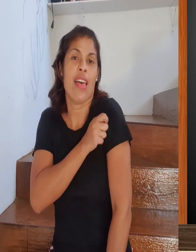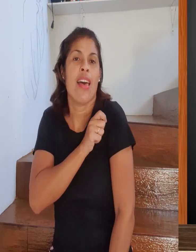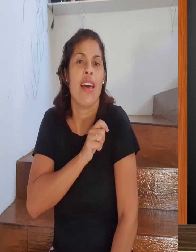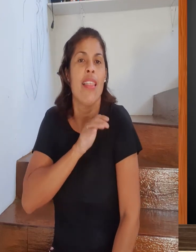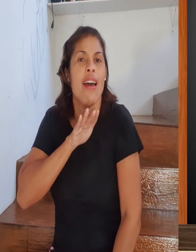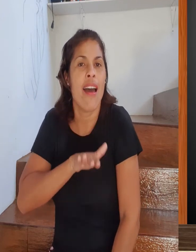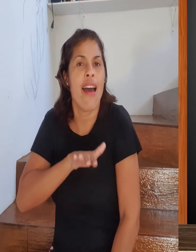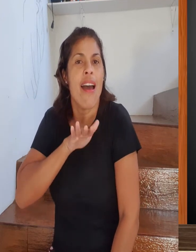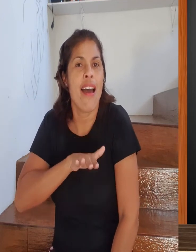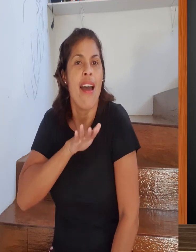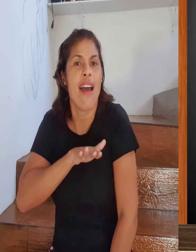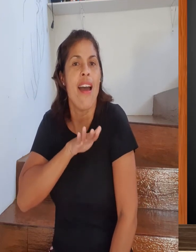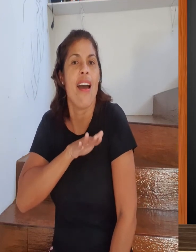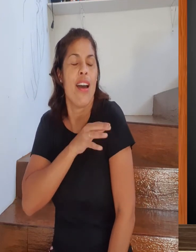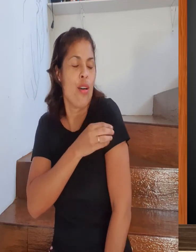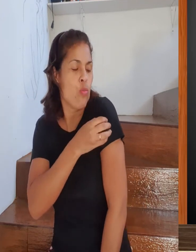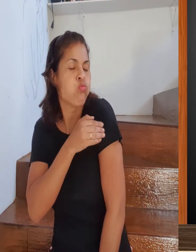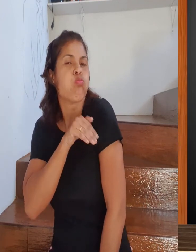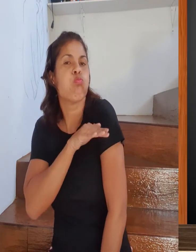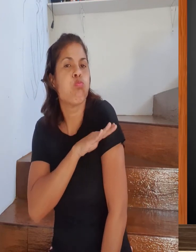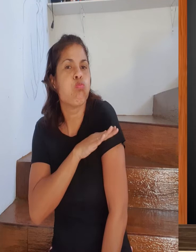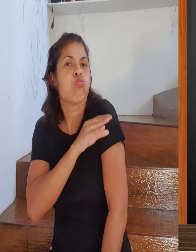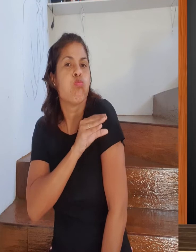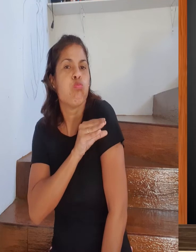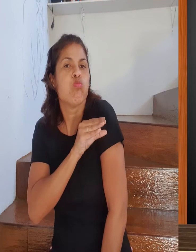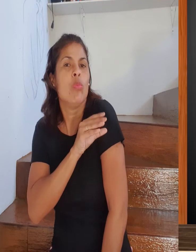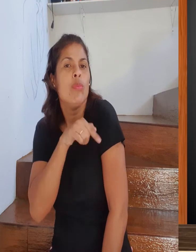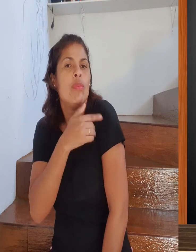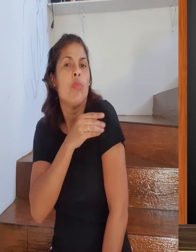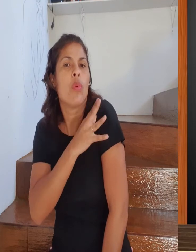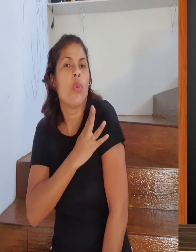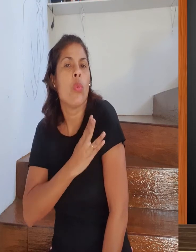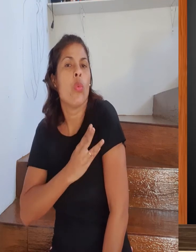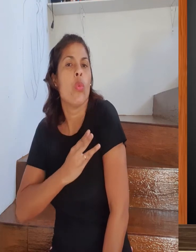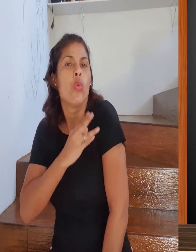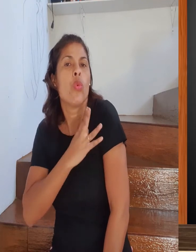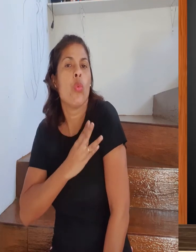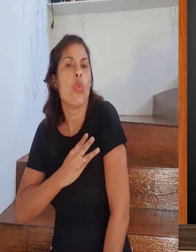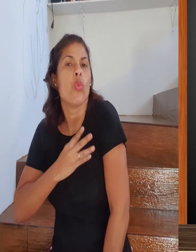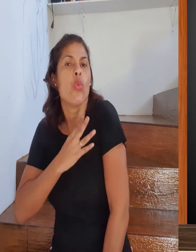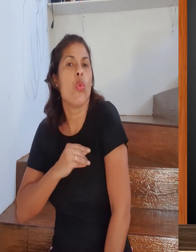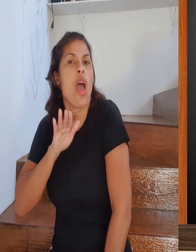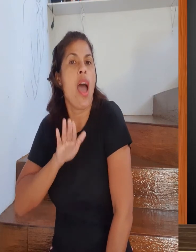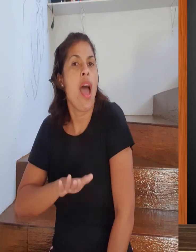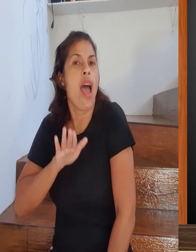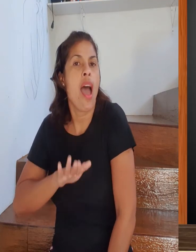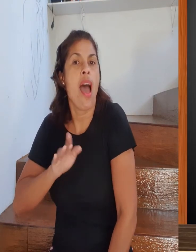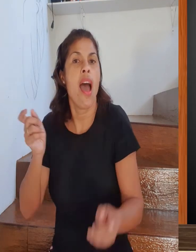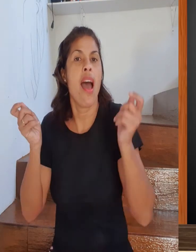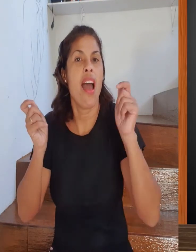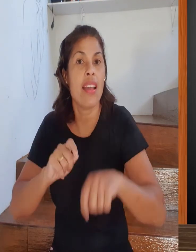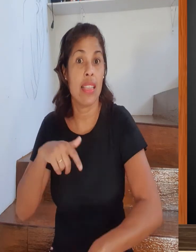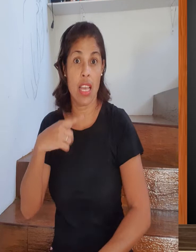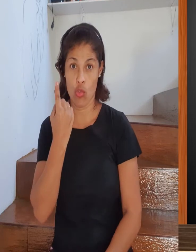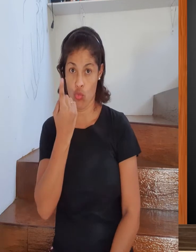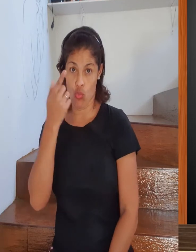por via intramuscular, ela tende a formar um depósito, sendo absorvida lentamente. Isso